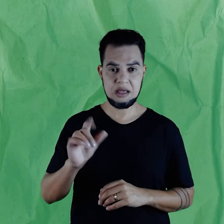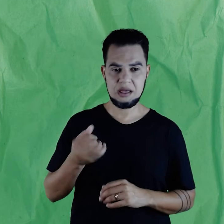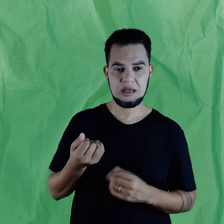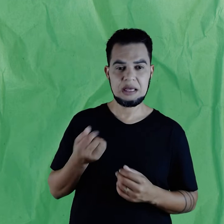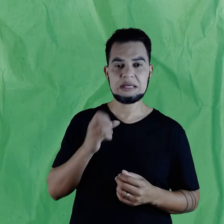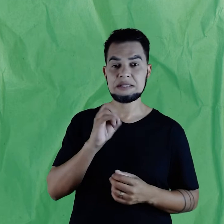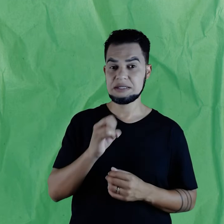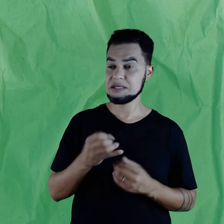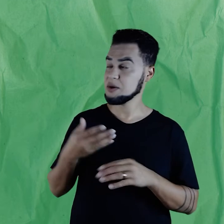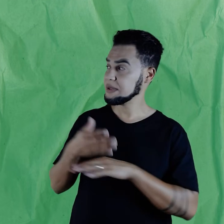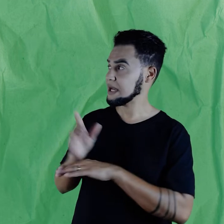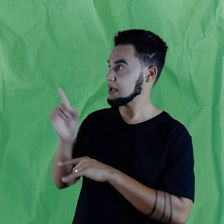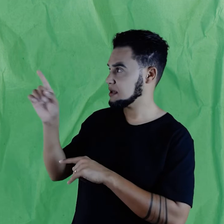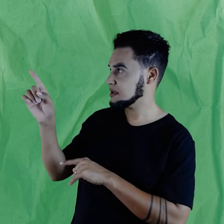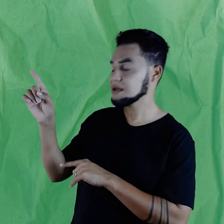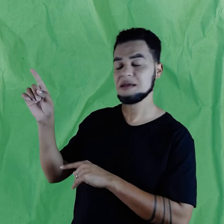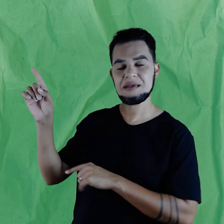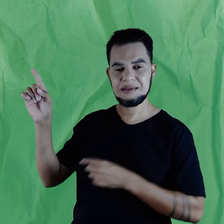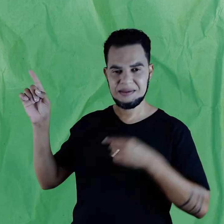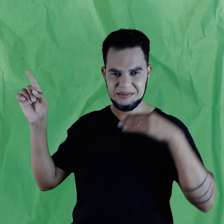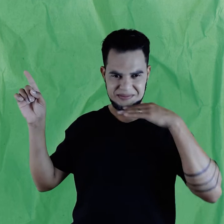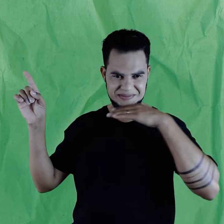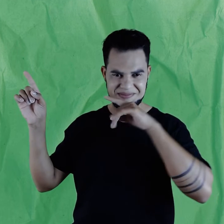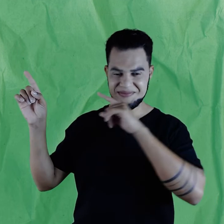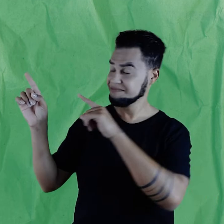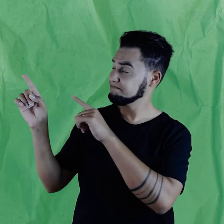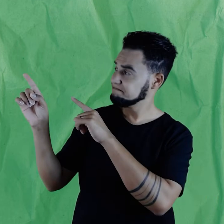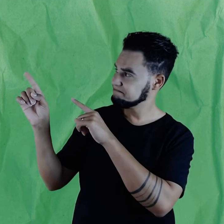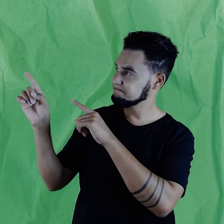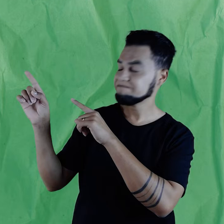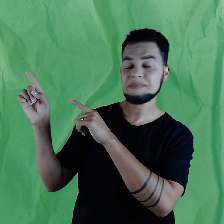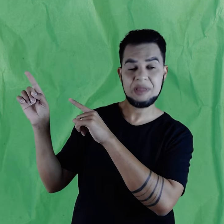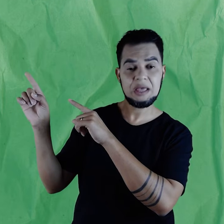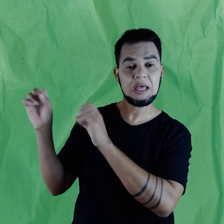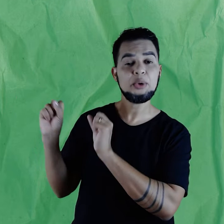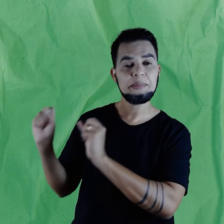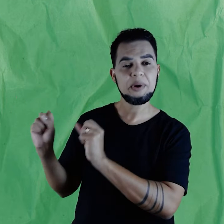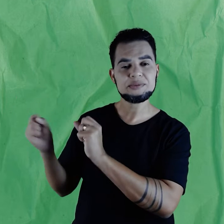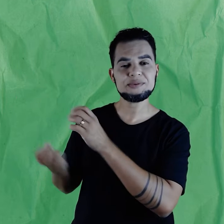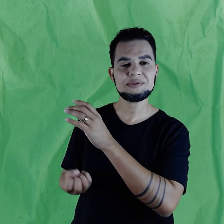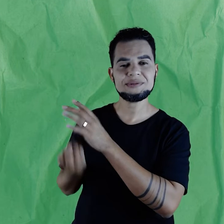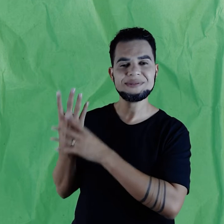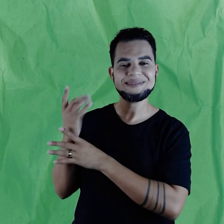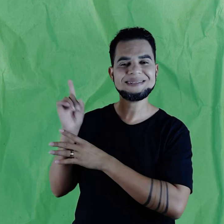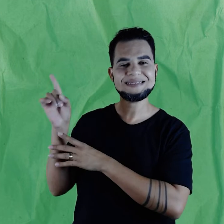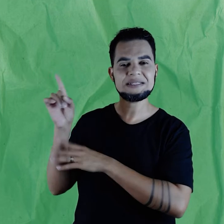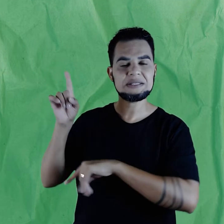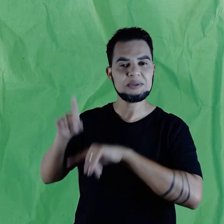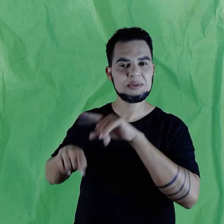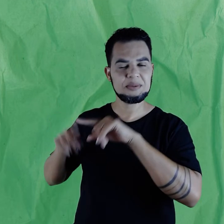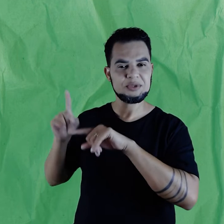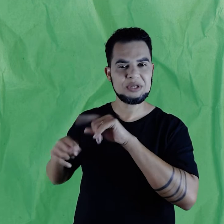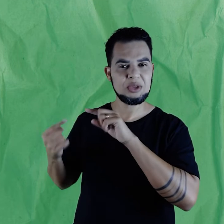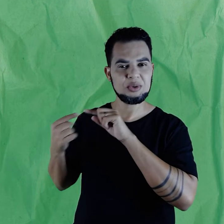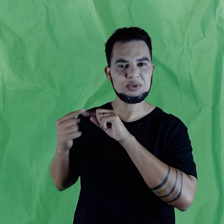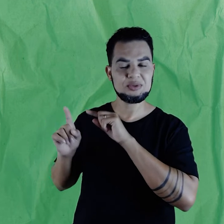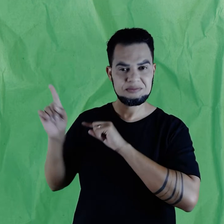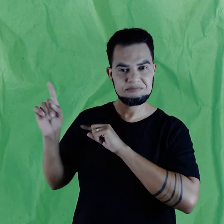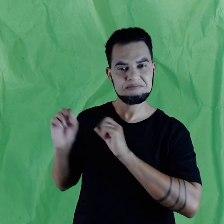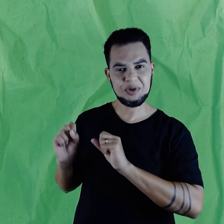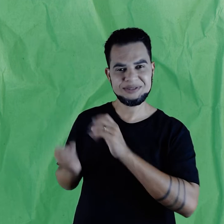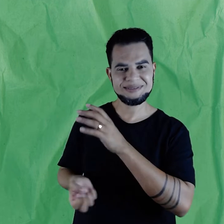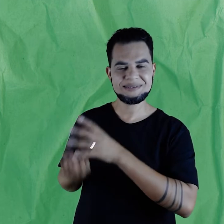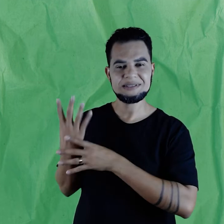vier aqui no Environments, Management Environments, eu posso criar aqui um objeto JSON